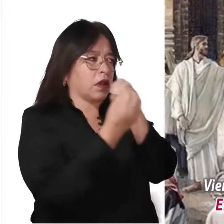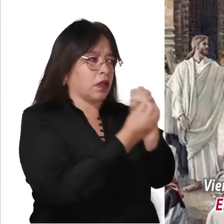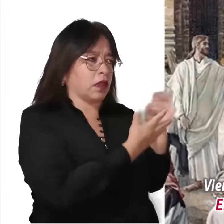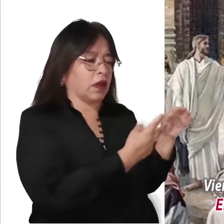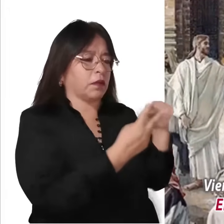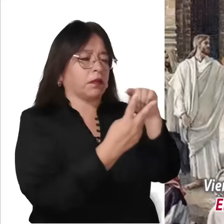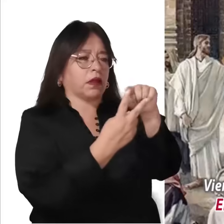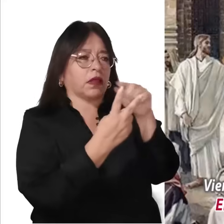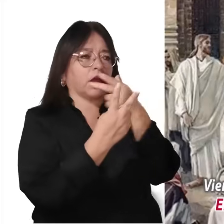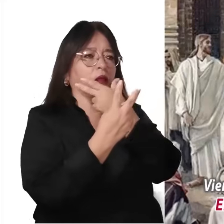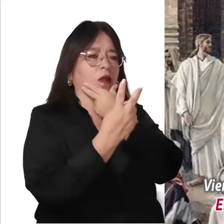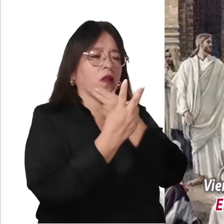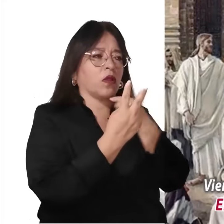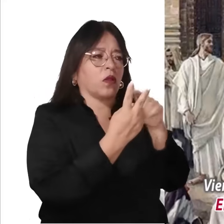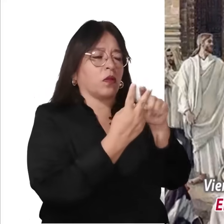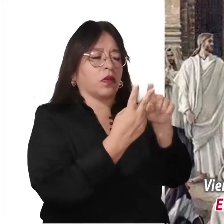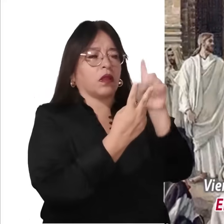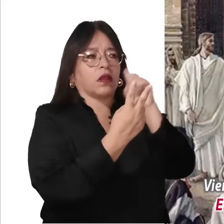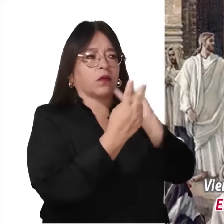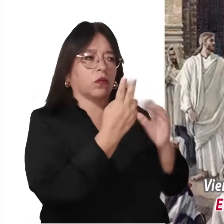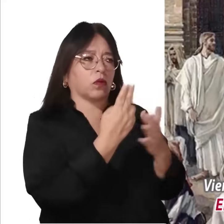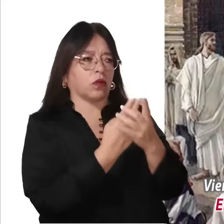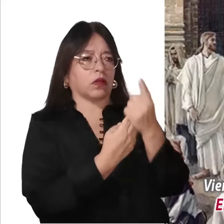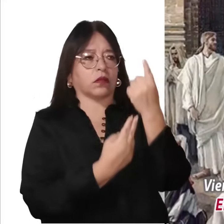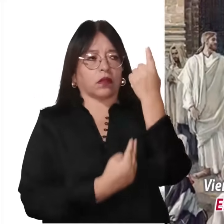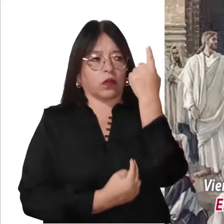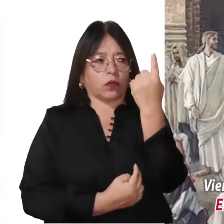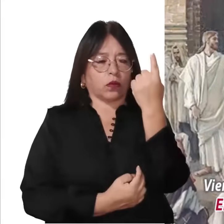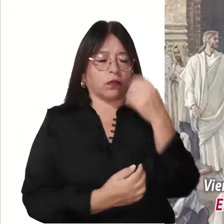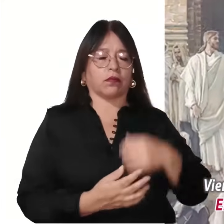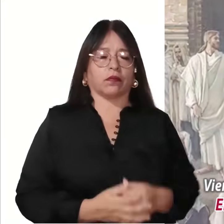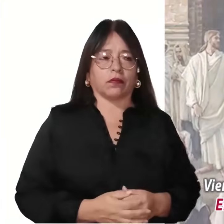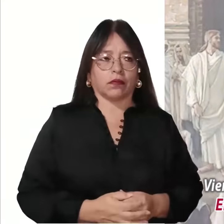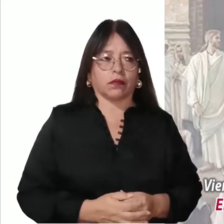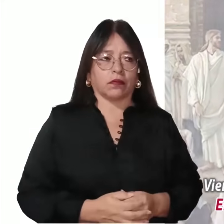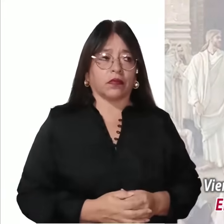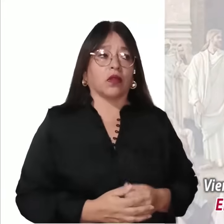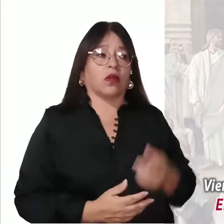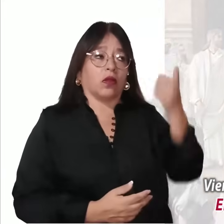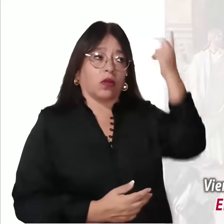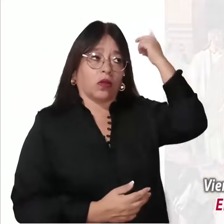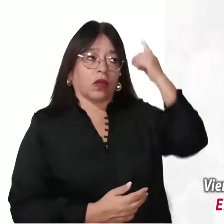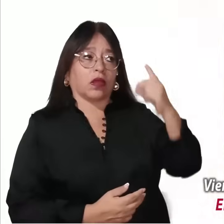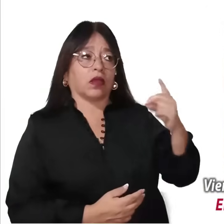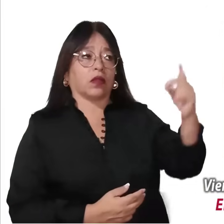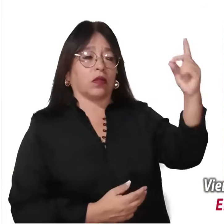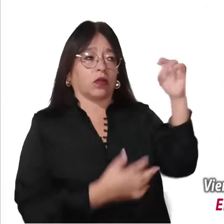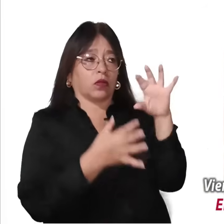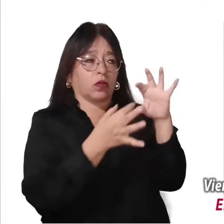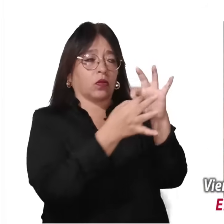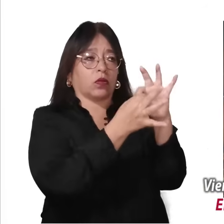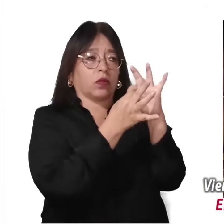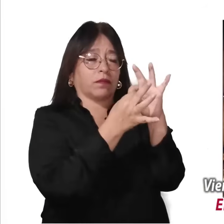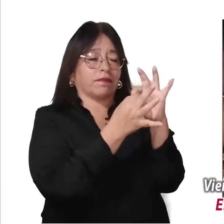serán los dos una sola carne. De modo que ya no son dos sino una sola carne. Así pues lo que Dios ha